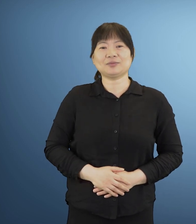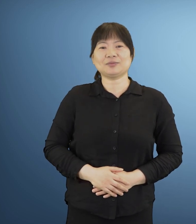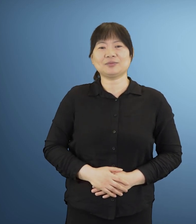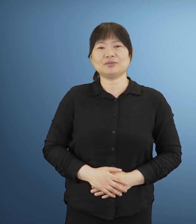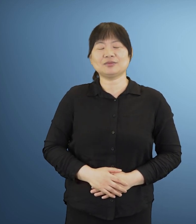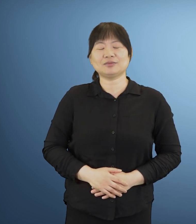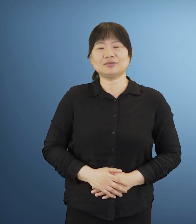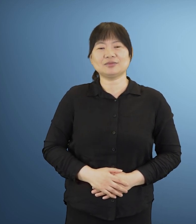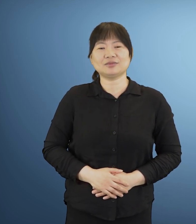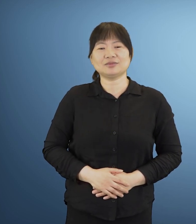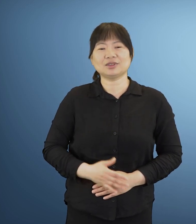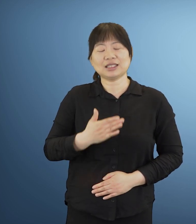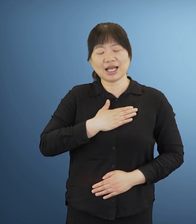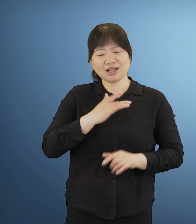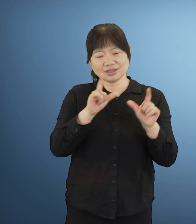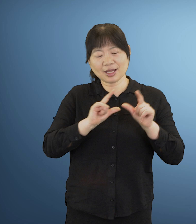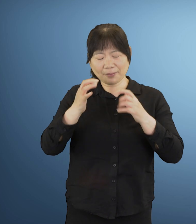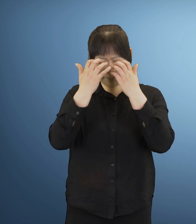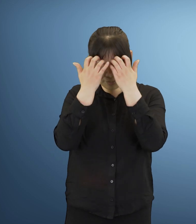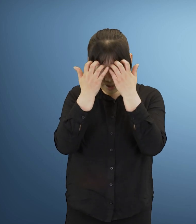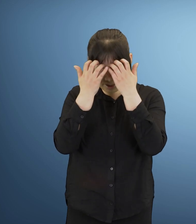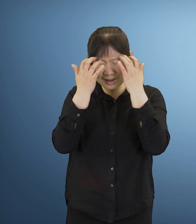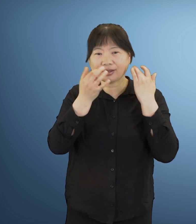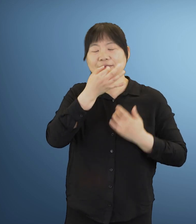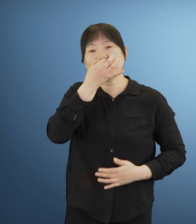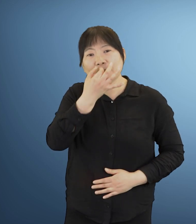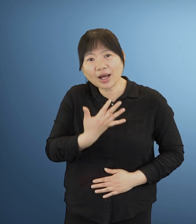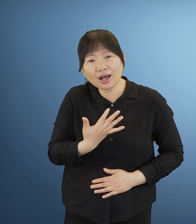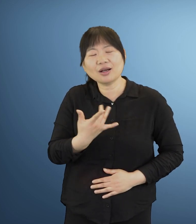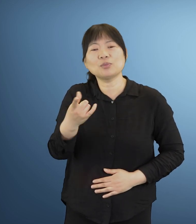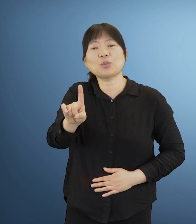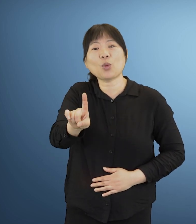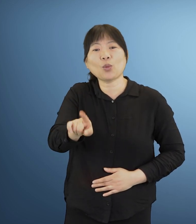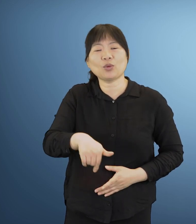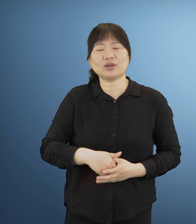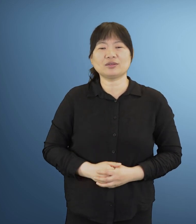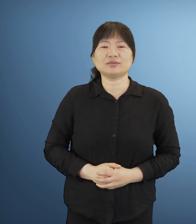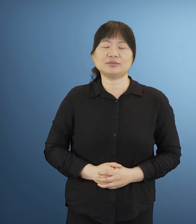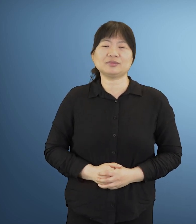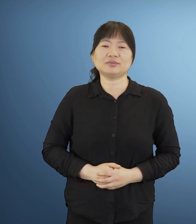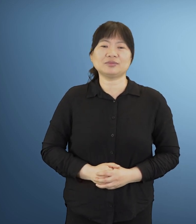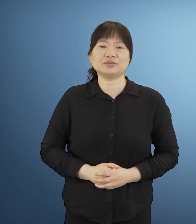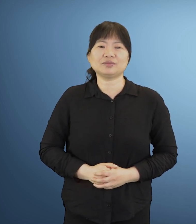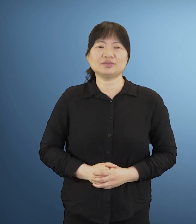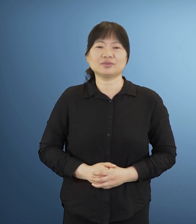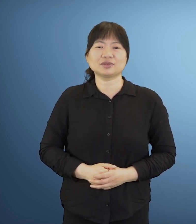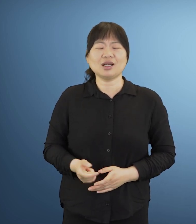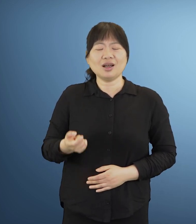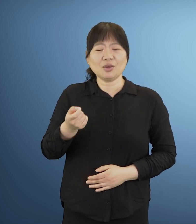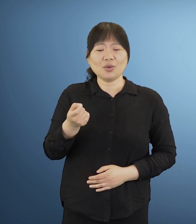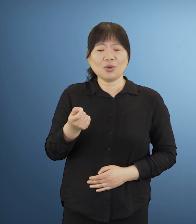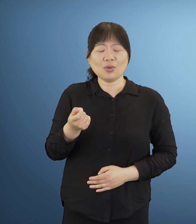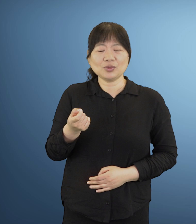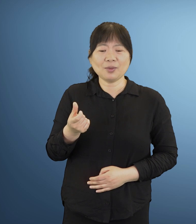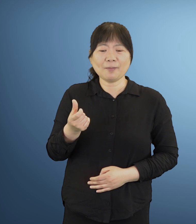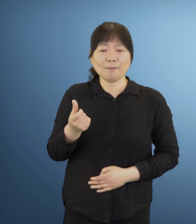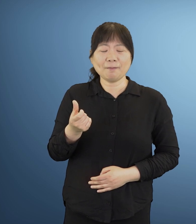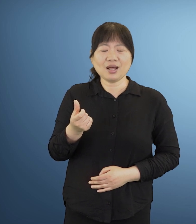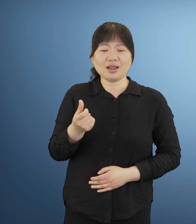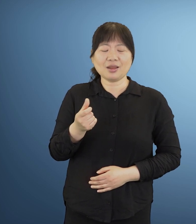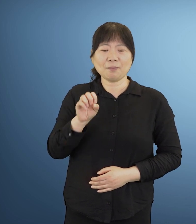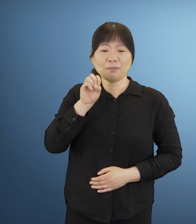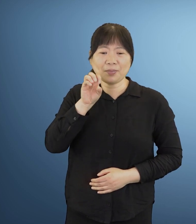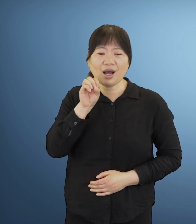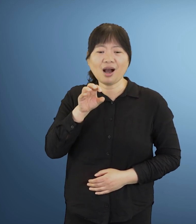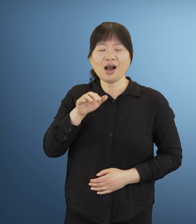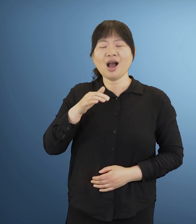근데 어떤 때는 또 자기 삶이 고달프고 힘겨우면 그냥 조금만 건드려도 터질 것처럼